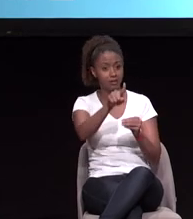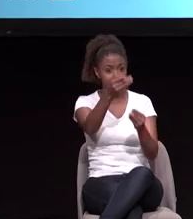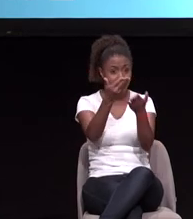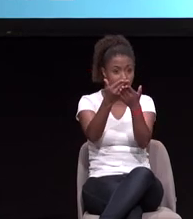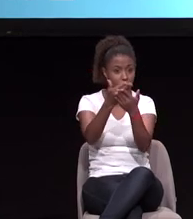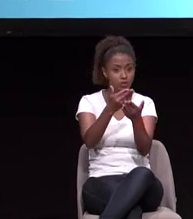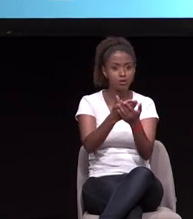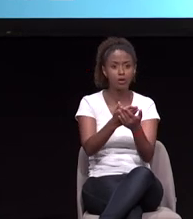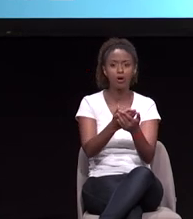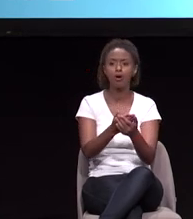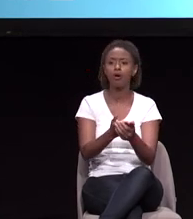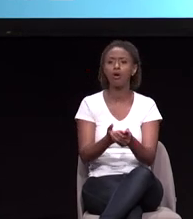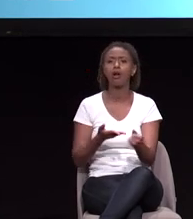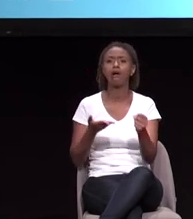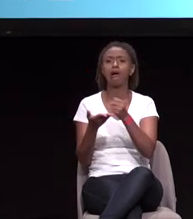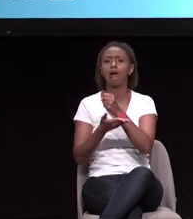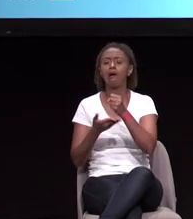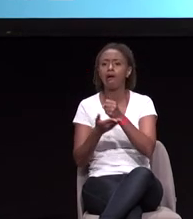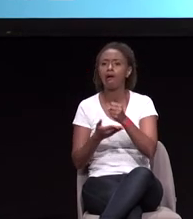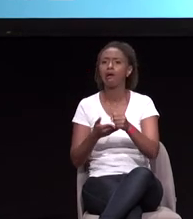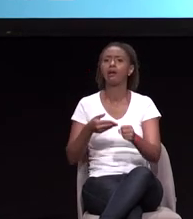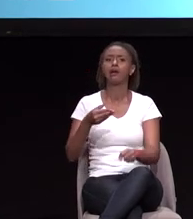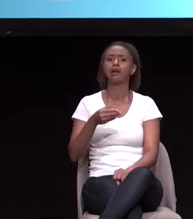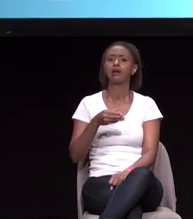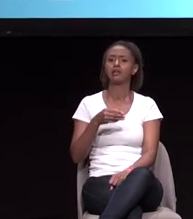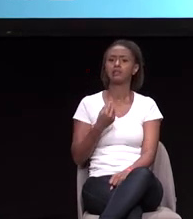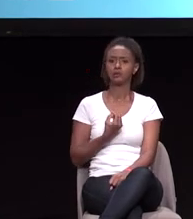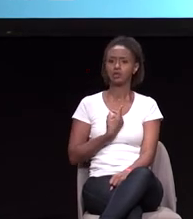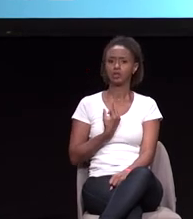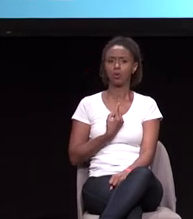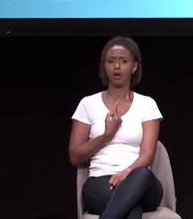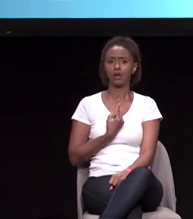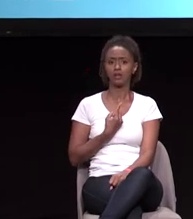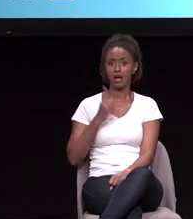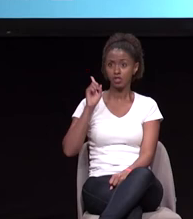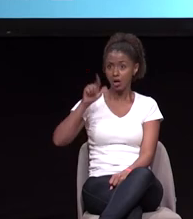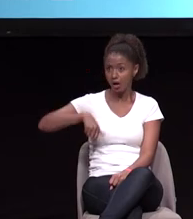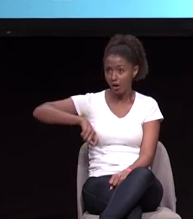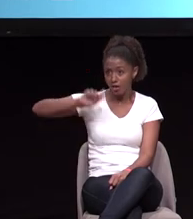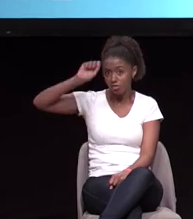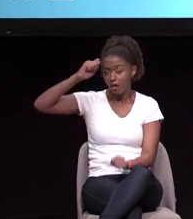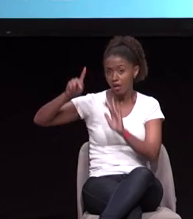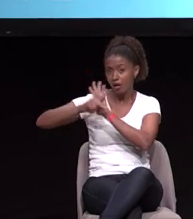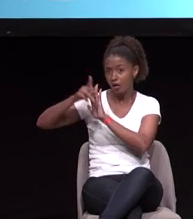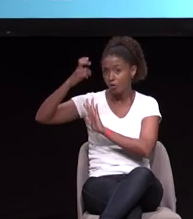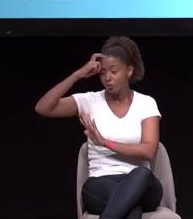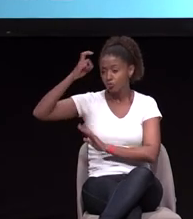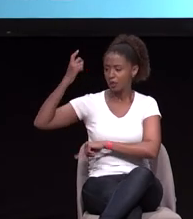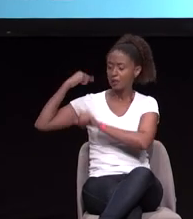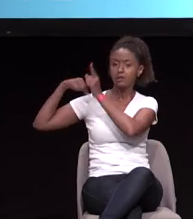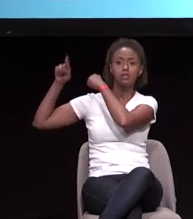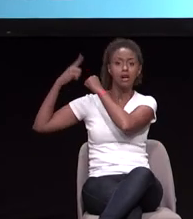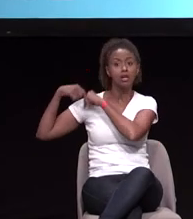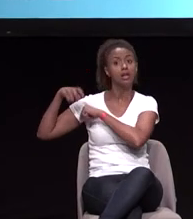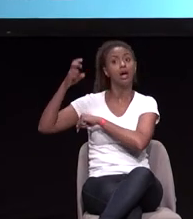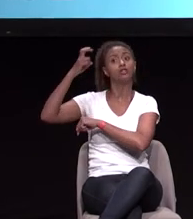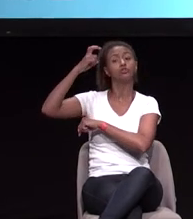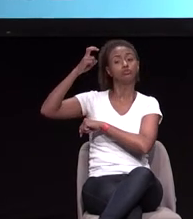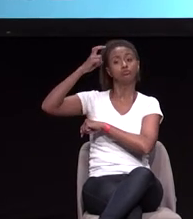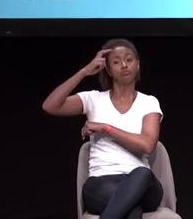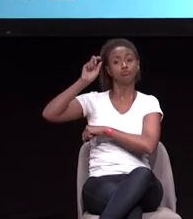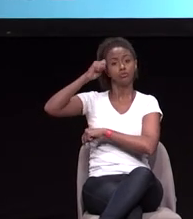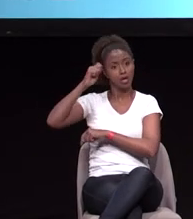princípios da circularidade presente é é da cultura negra princípio da ancestralidade acho que tudo isso pode se